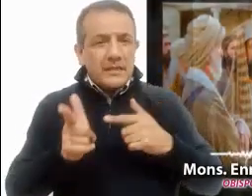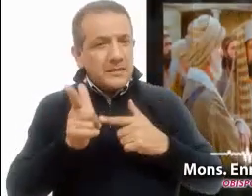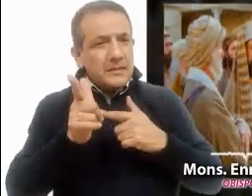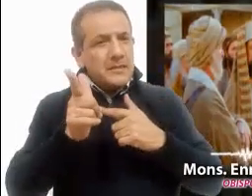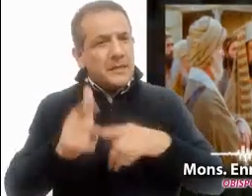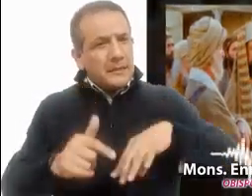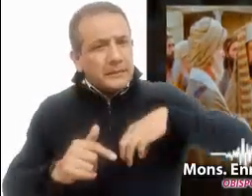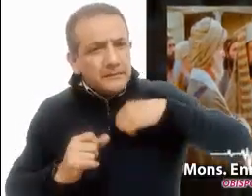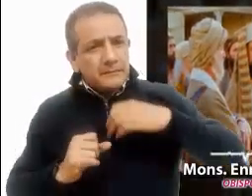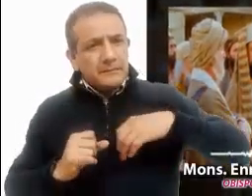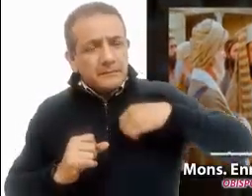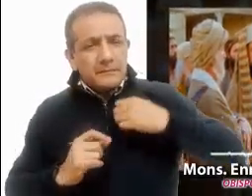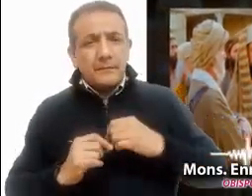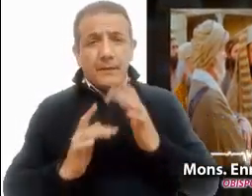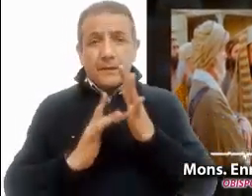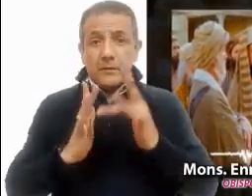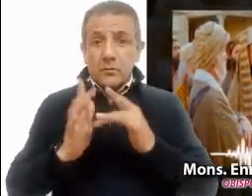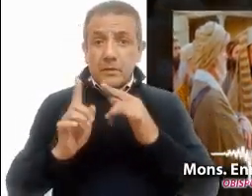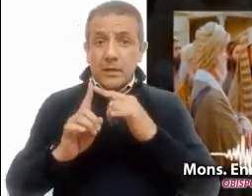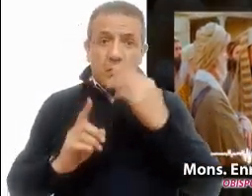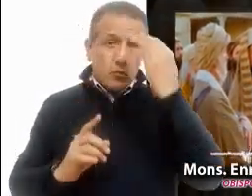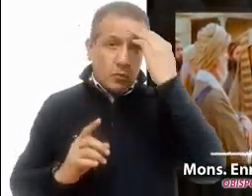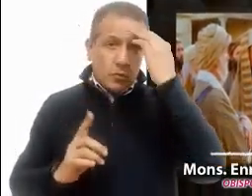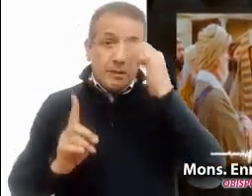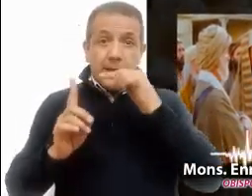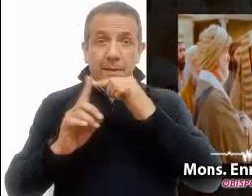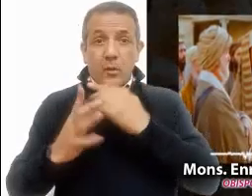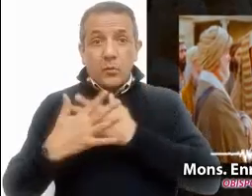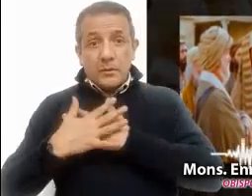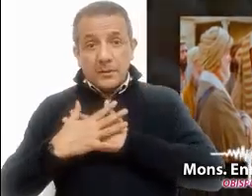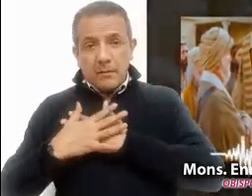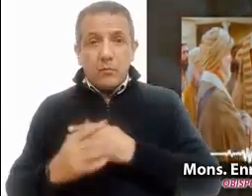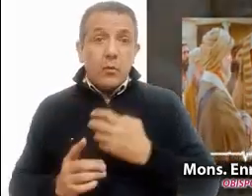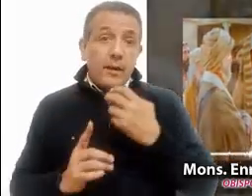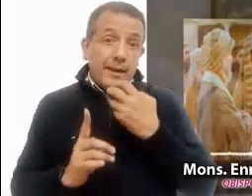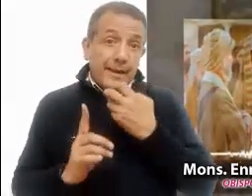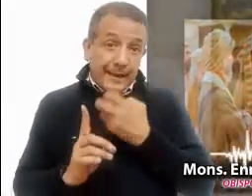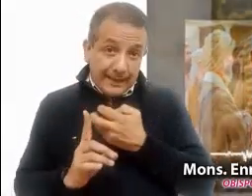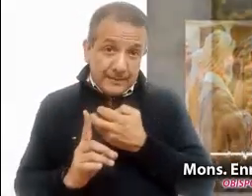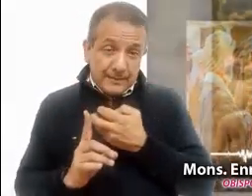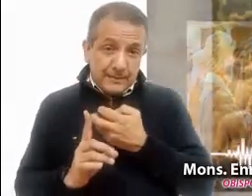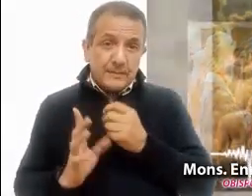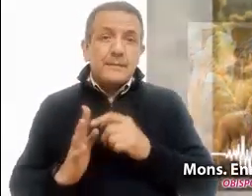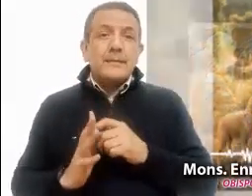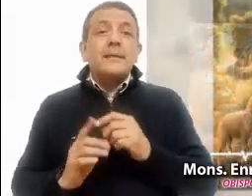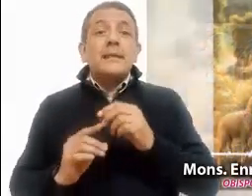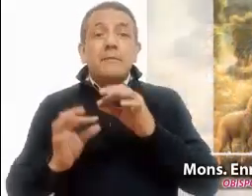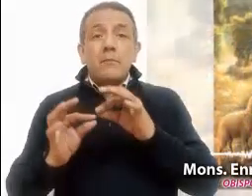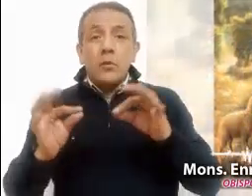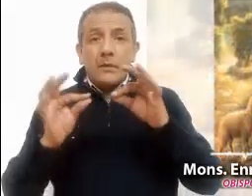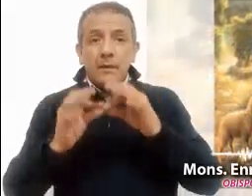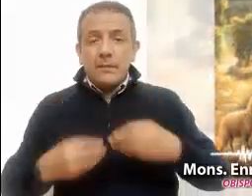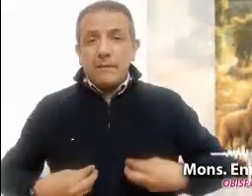nos conoce y nos ama. Esta será la fortaleza de nuestra vida. No